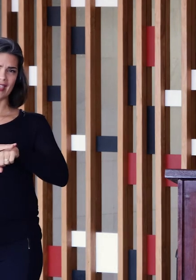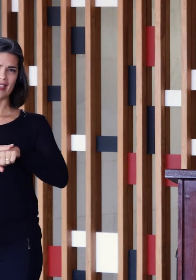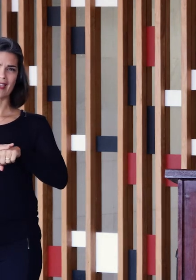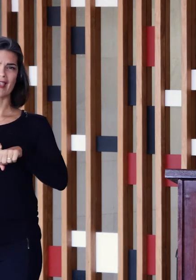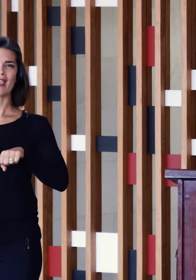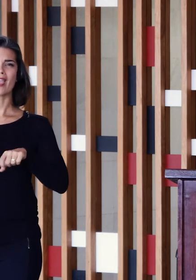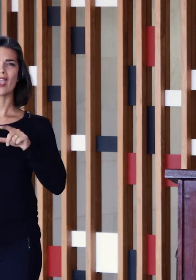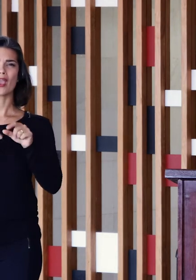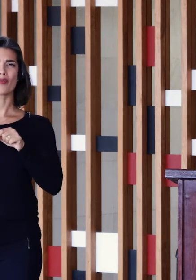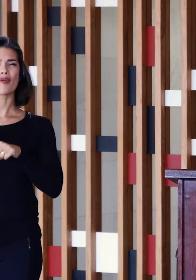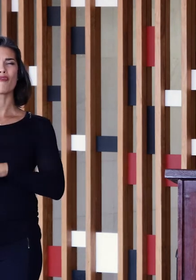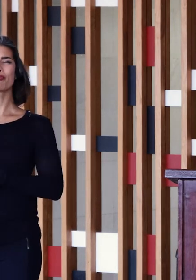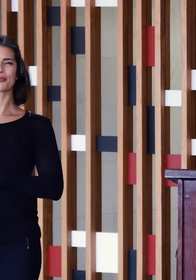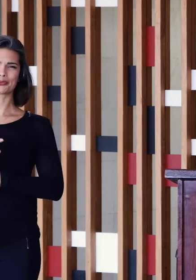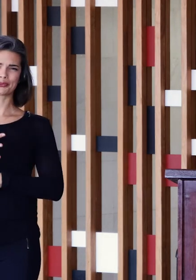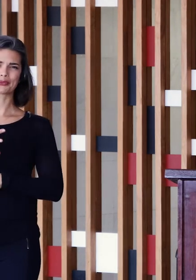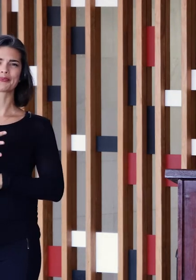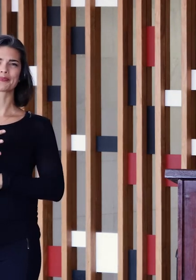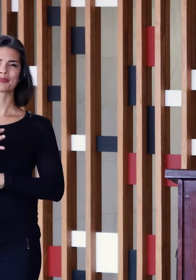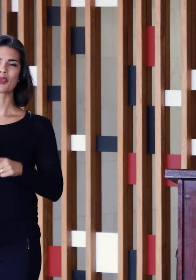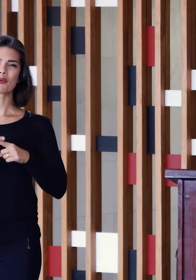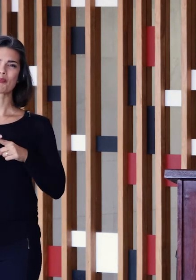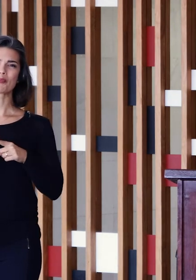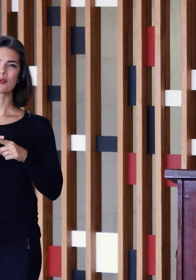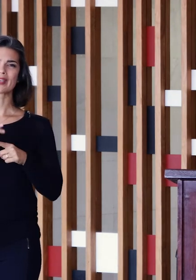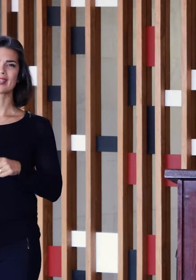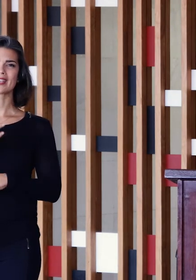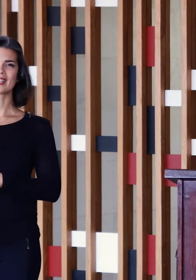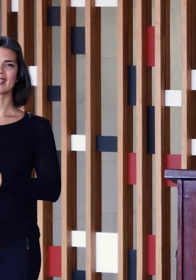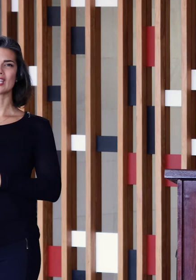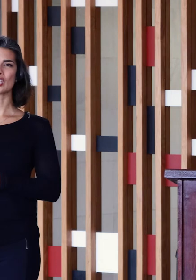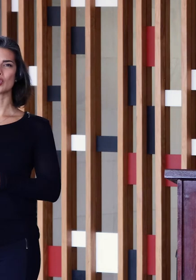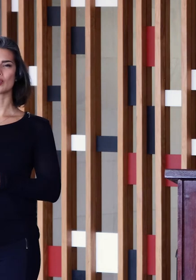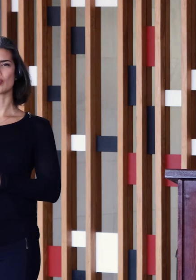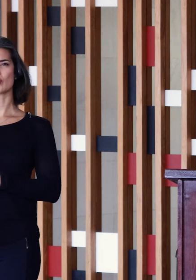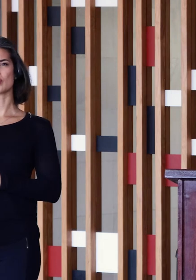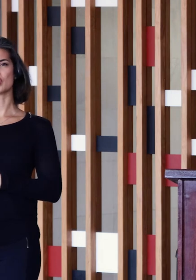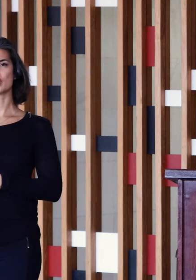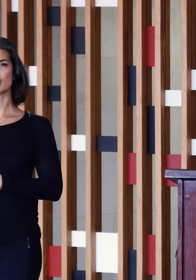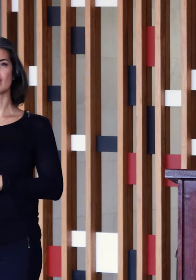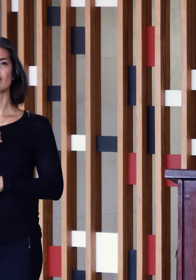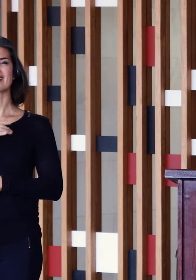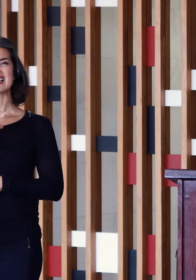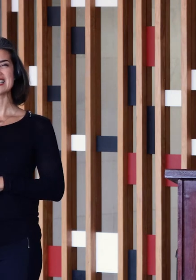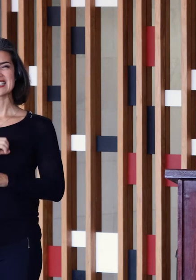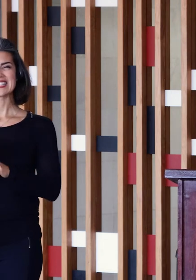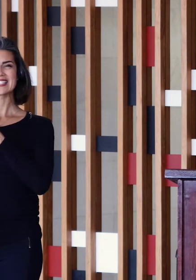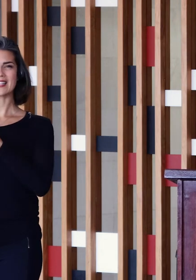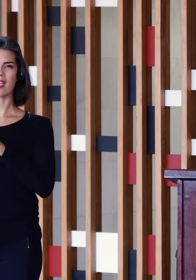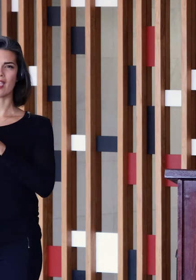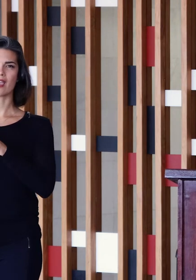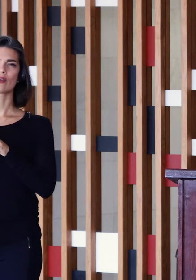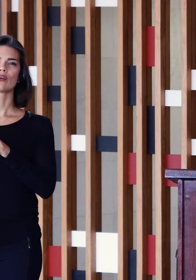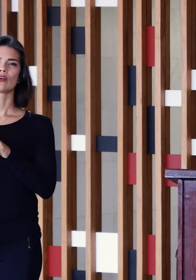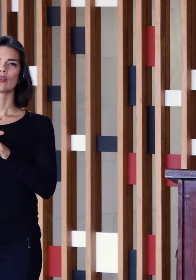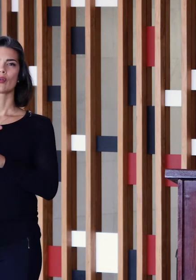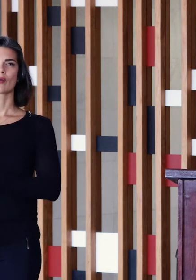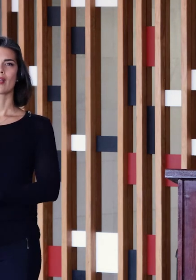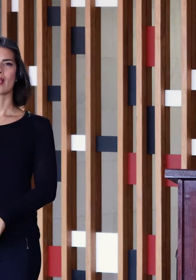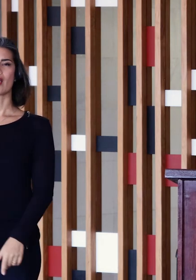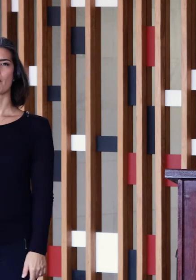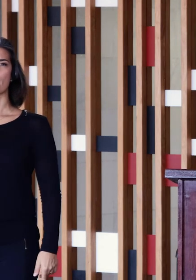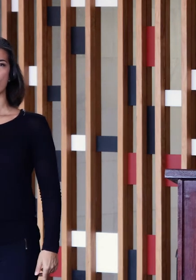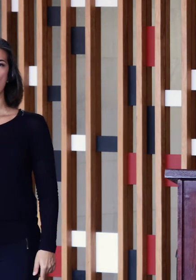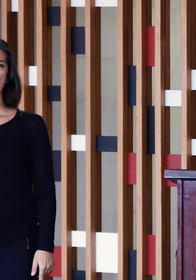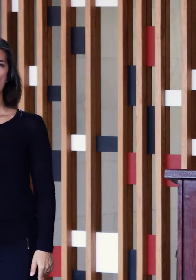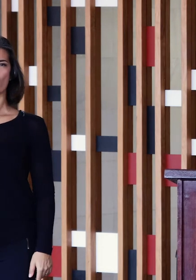del futuro, porque es un combustible que genera cero emisión al momento de conformarse y cero emisión